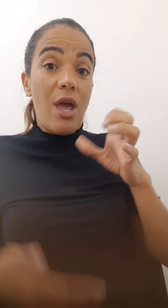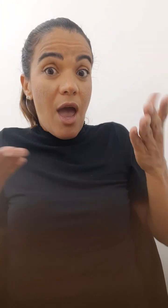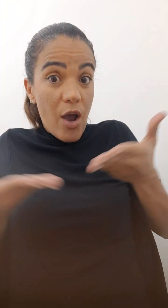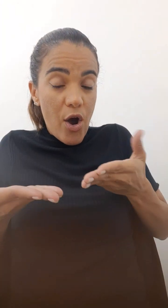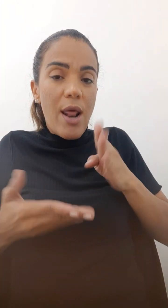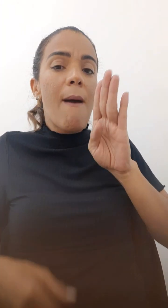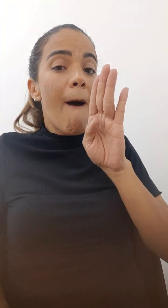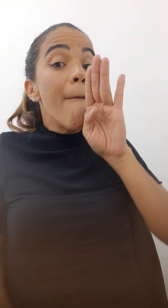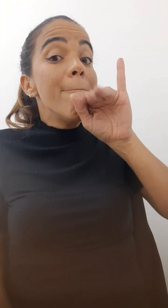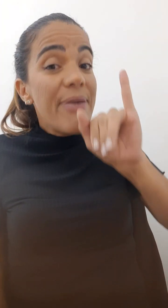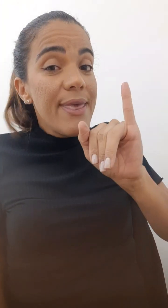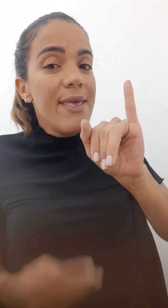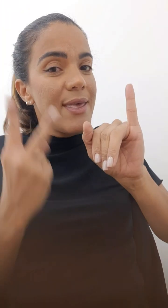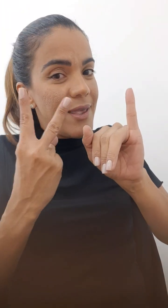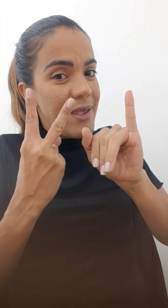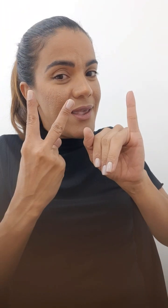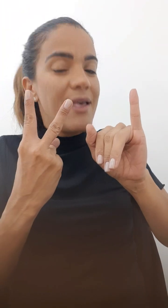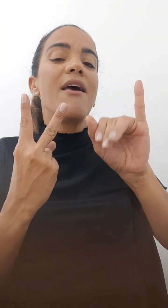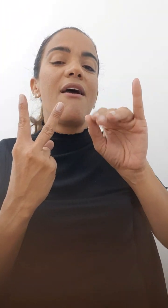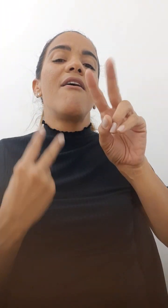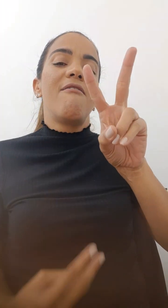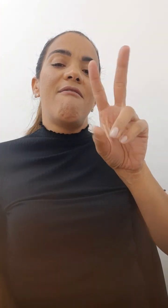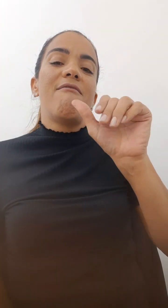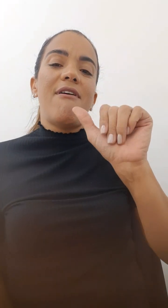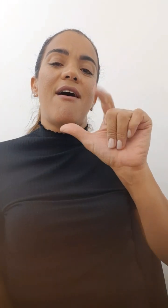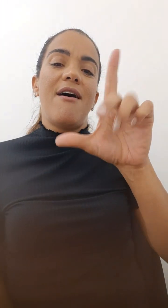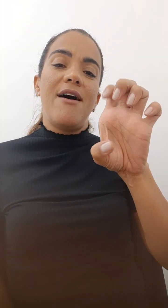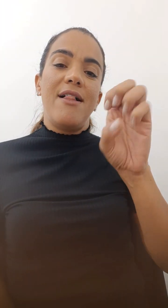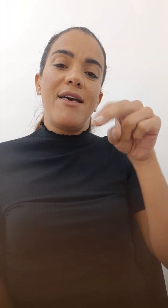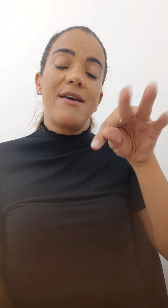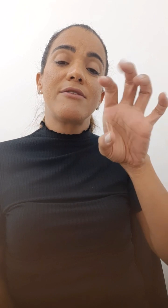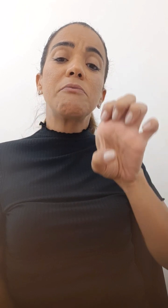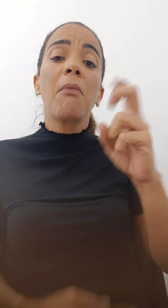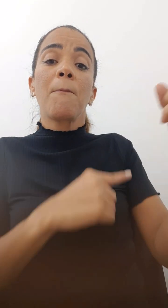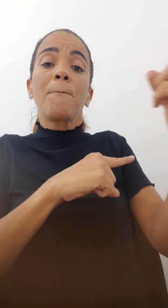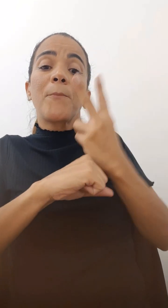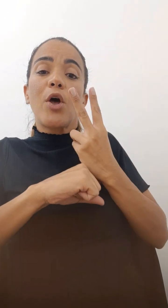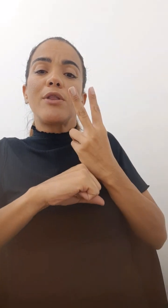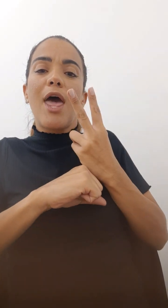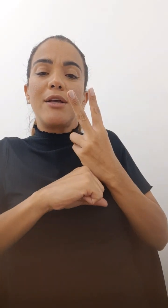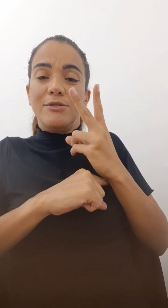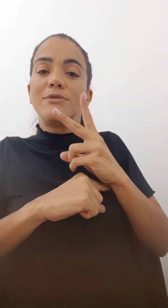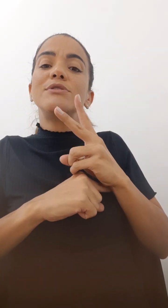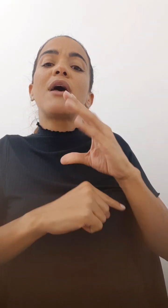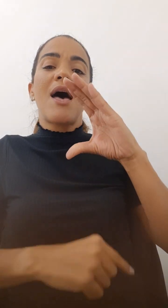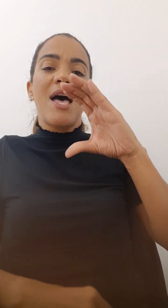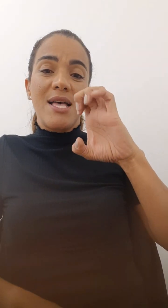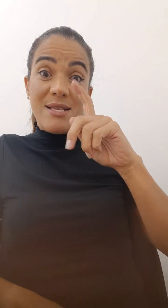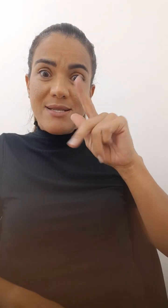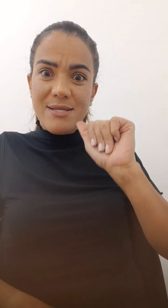monovalente, e agora nós temos bi, ou seja, dois, bivalente. Ela protege contra